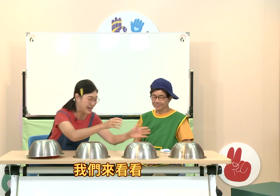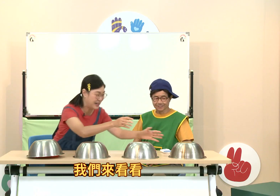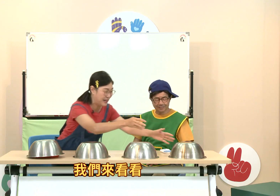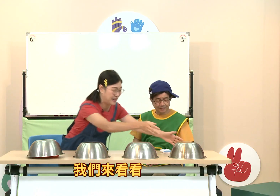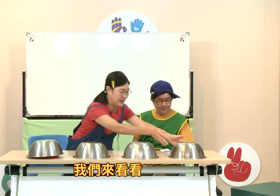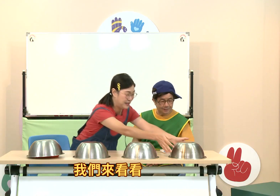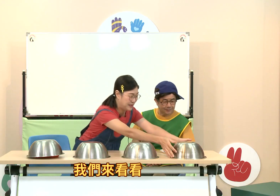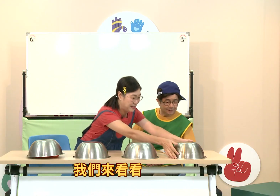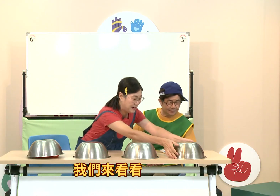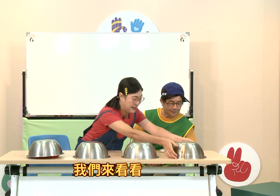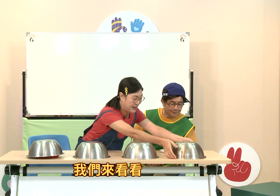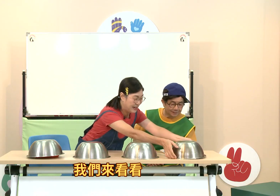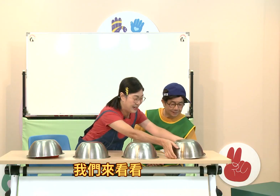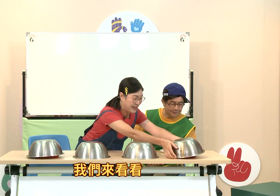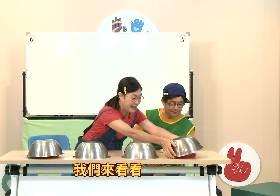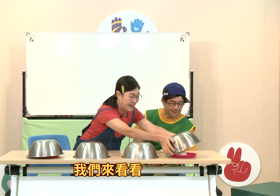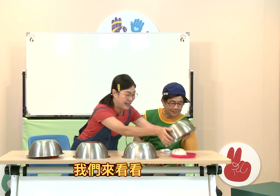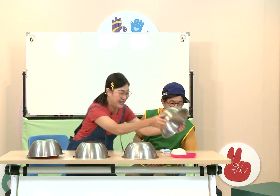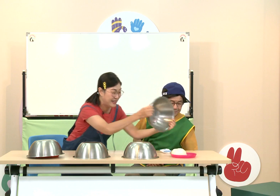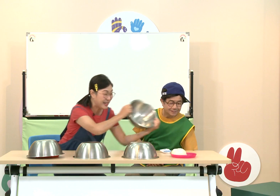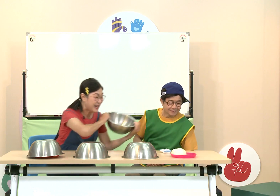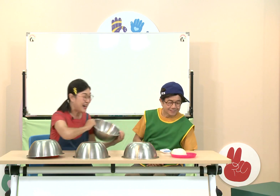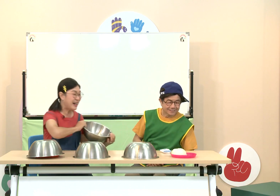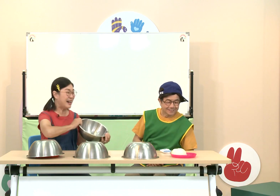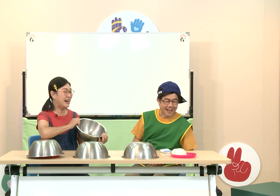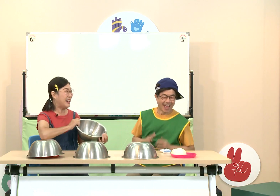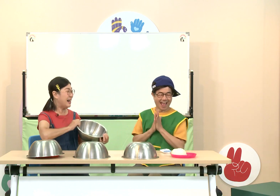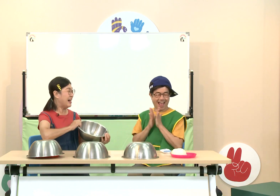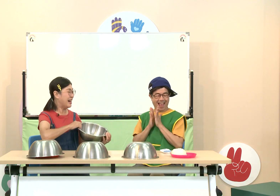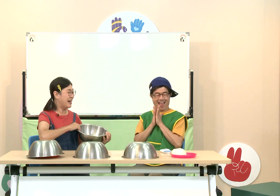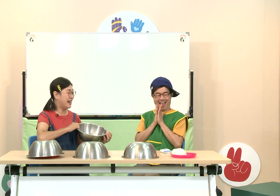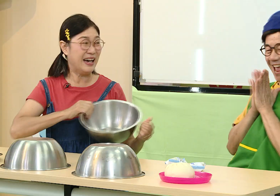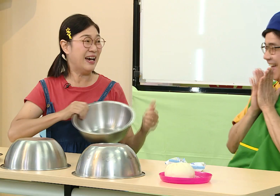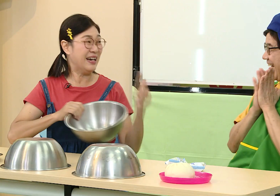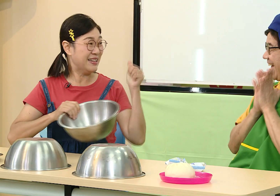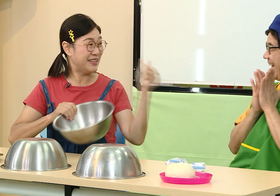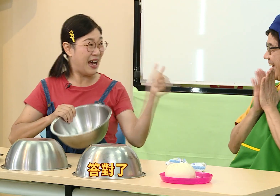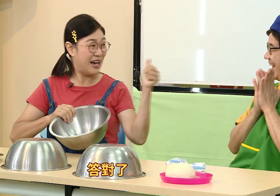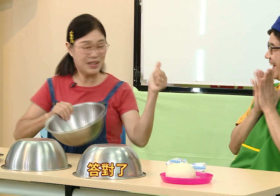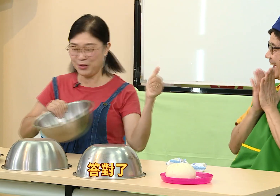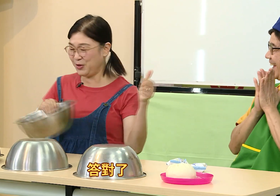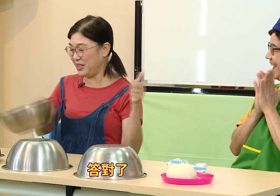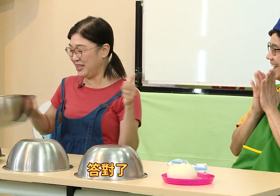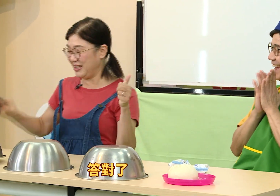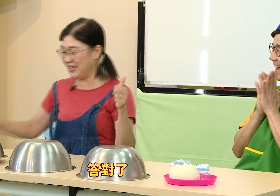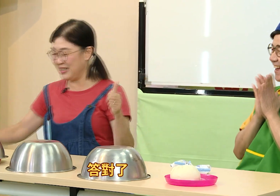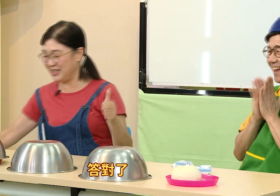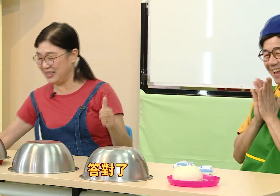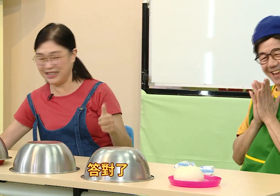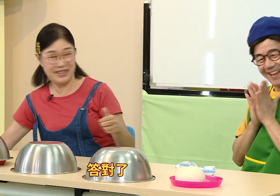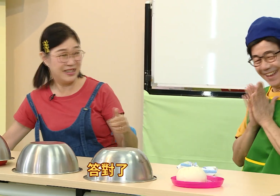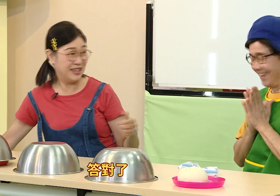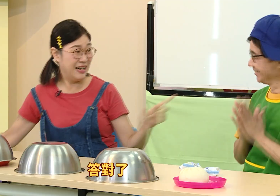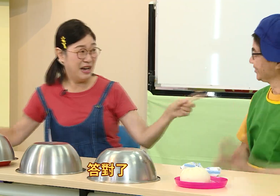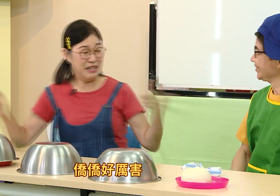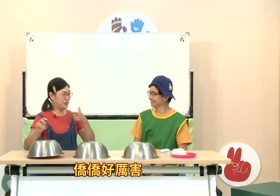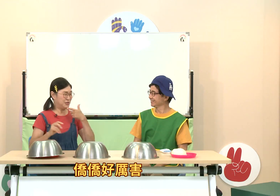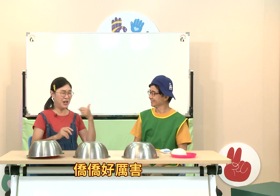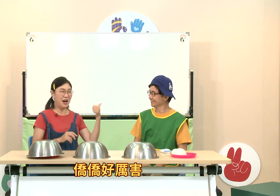答對了巧巧好